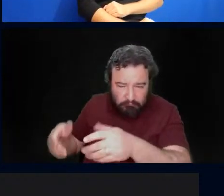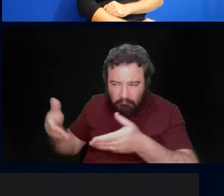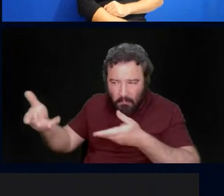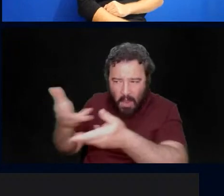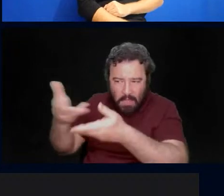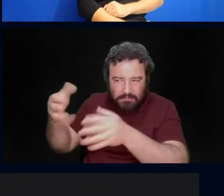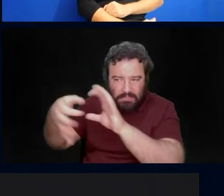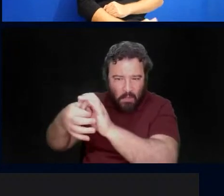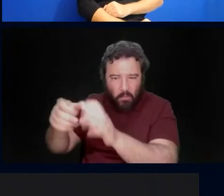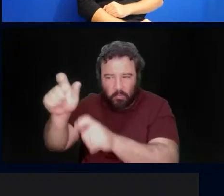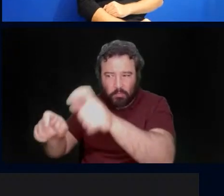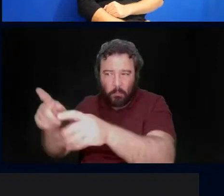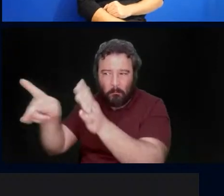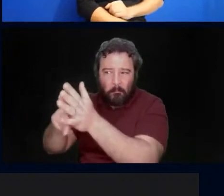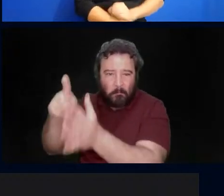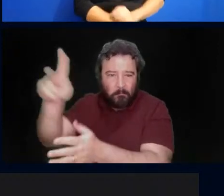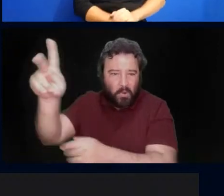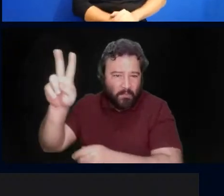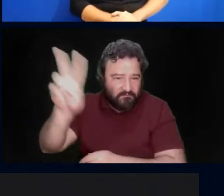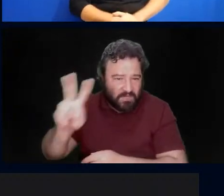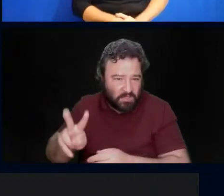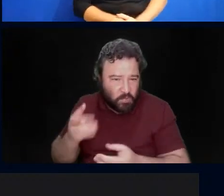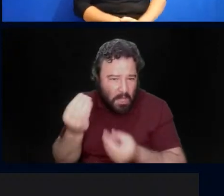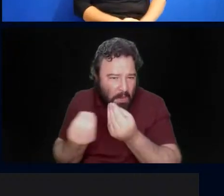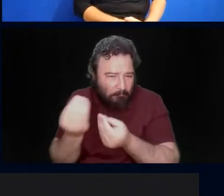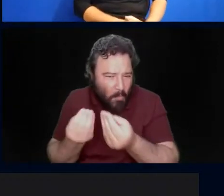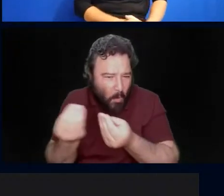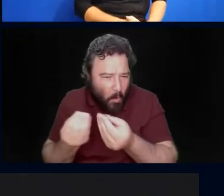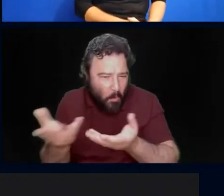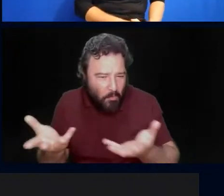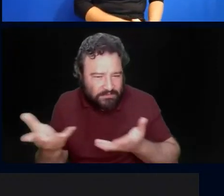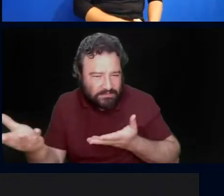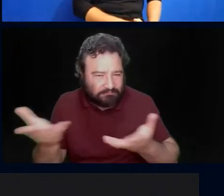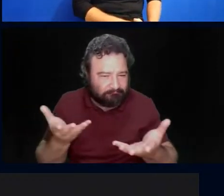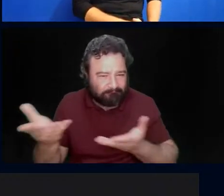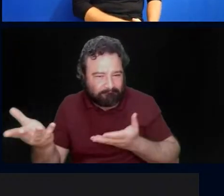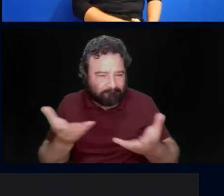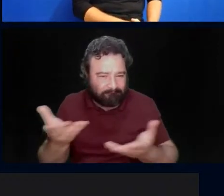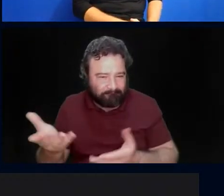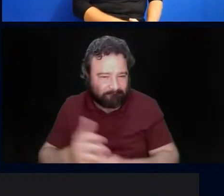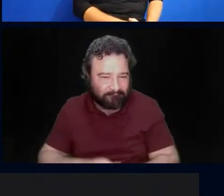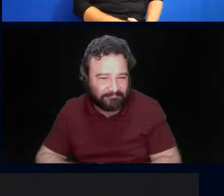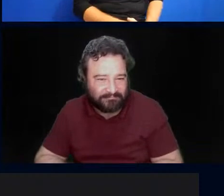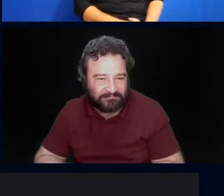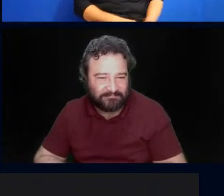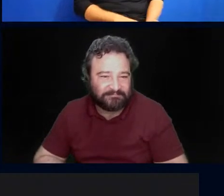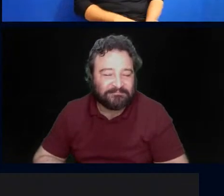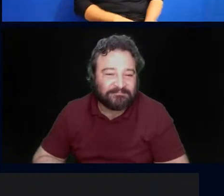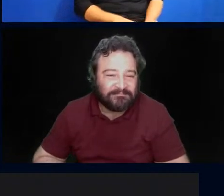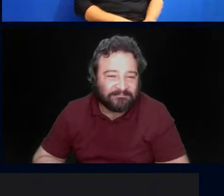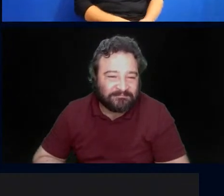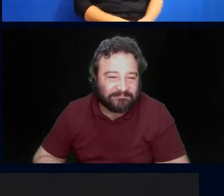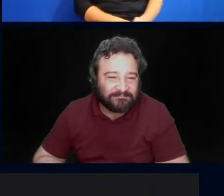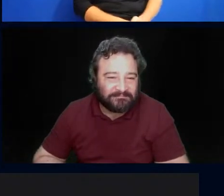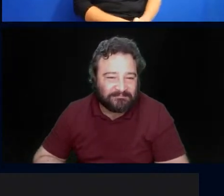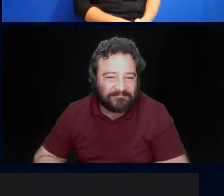contemplam as pessoas que são venezuelanas? Como é essa assistência aos refugiados venezuelanos?